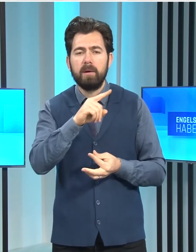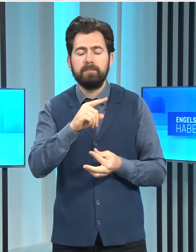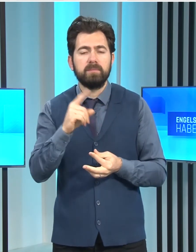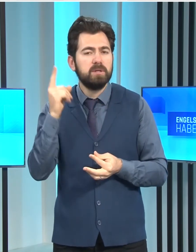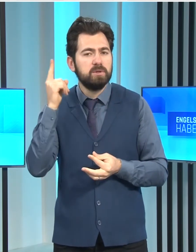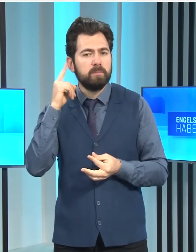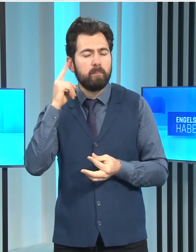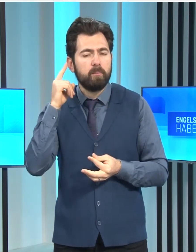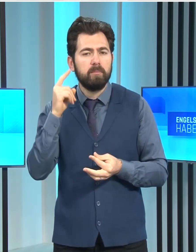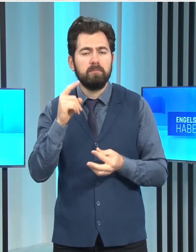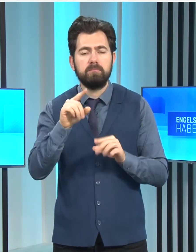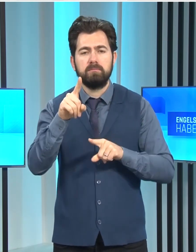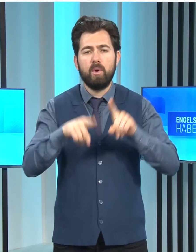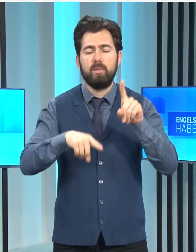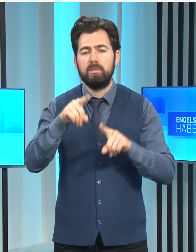tarama testi yapılacak.